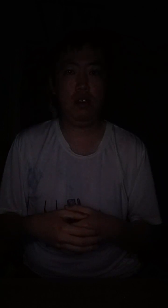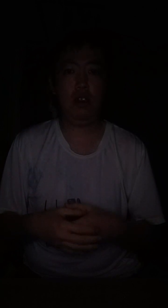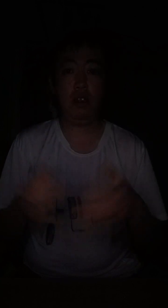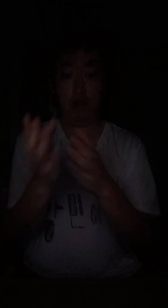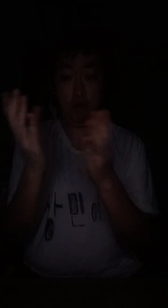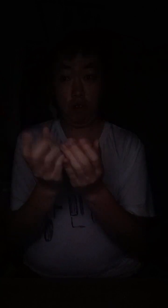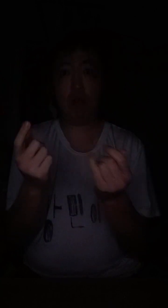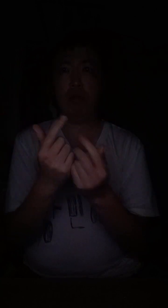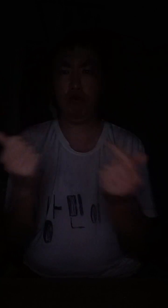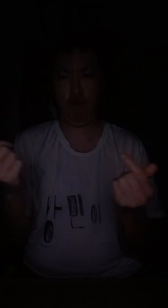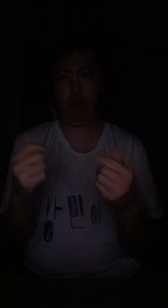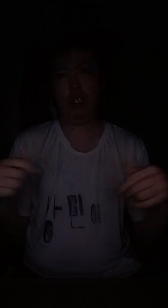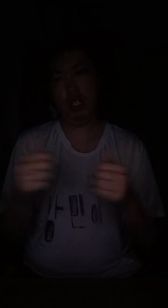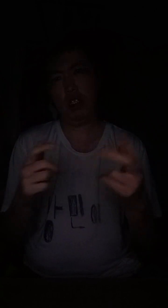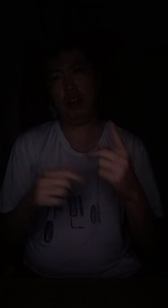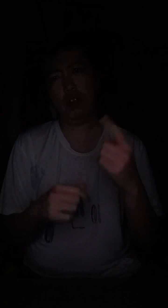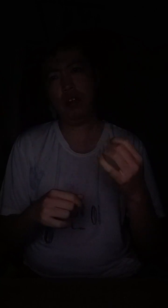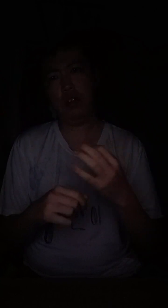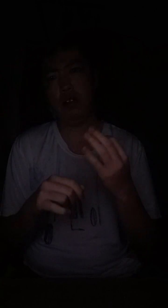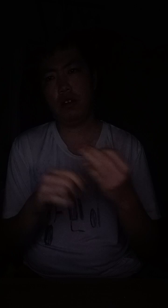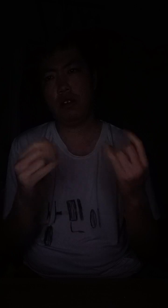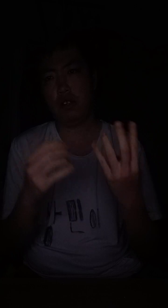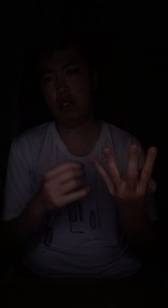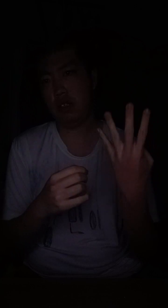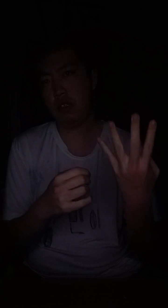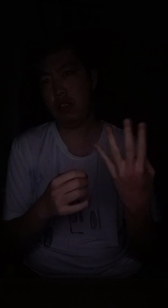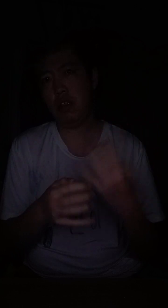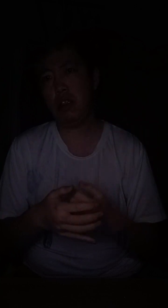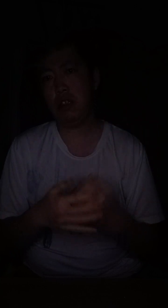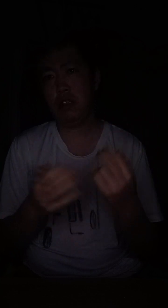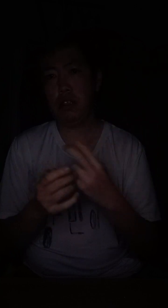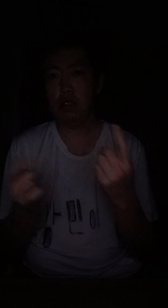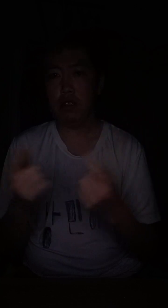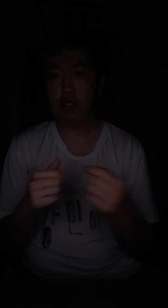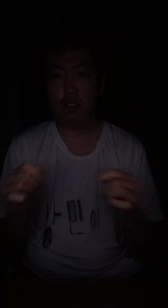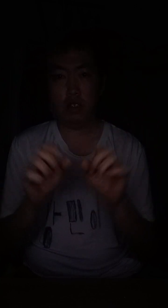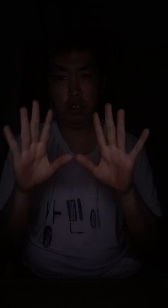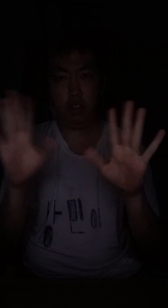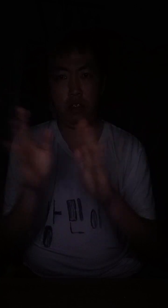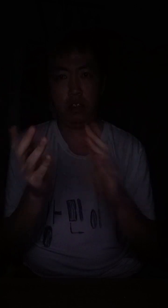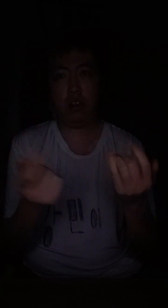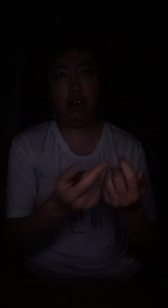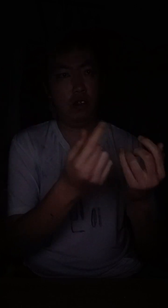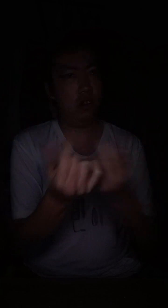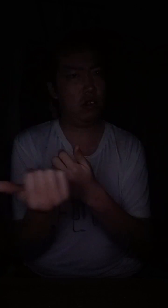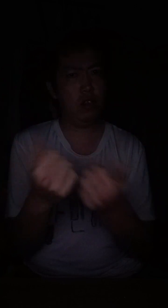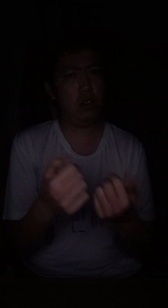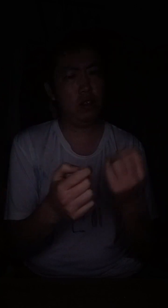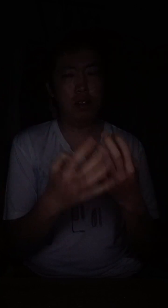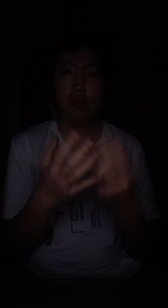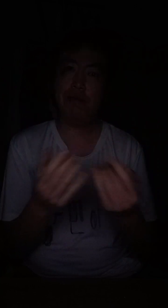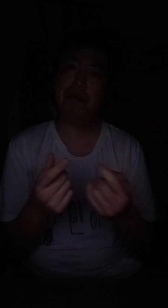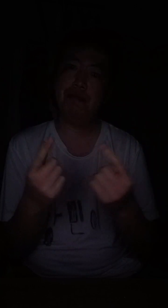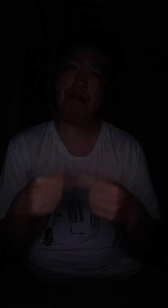강남역 살인사건이 일어난 지 나흘째. 오늘도 강남역 10번 출구엔 희생당한 23살의 여성을